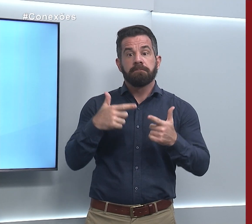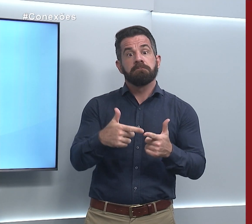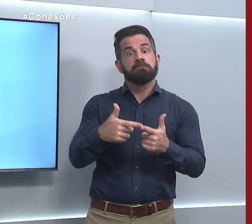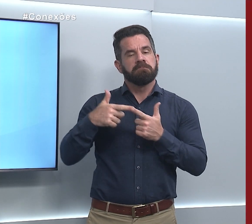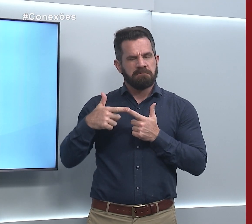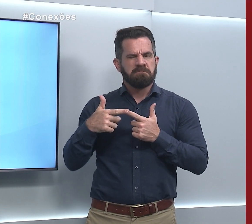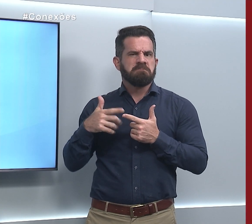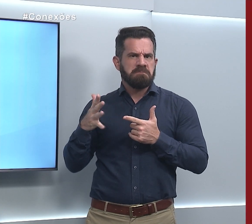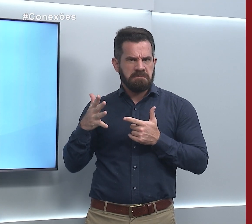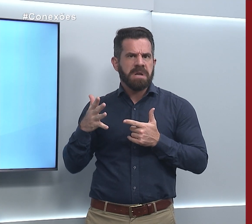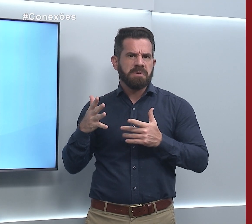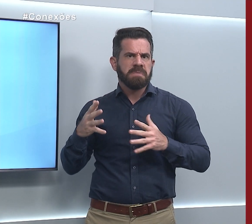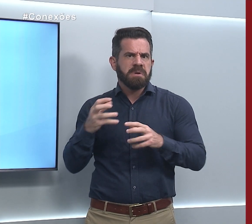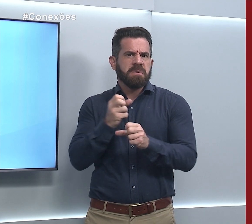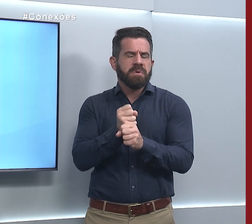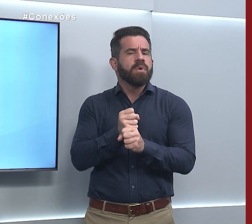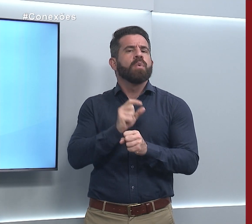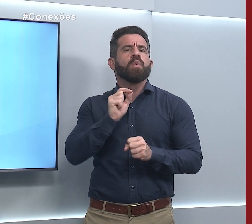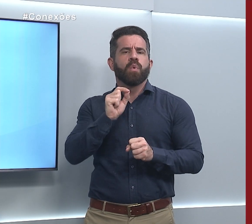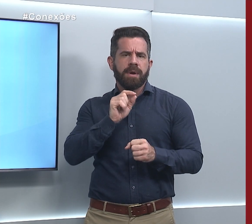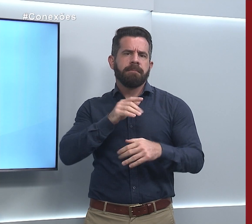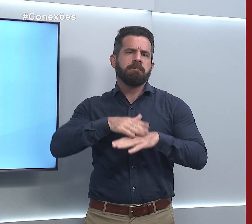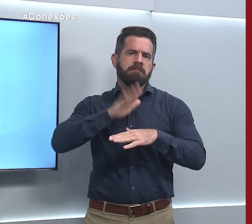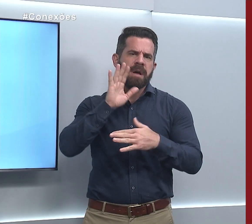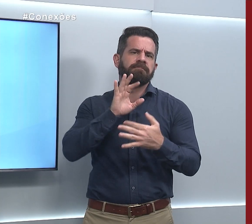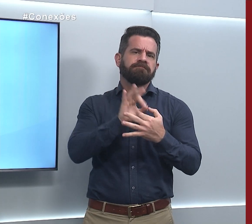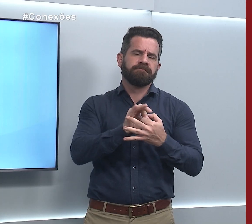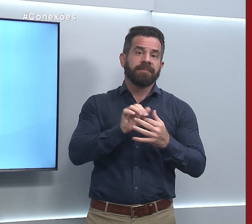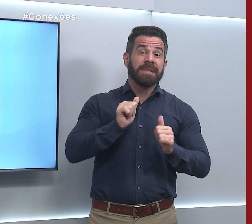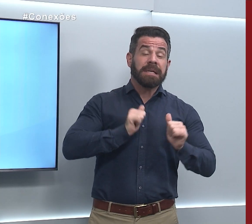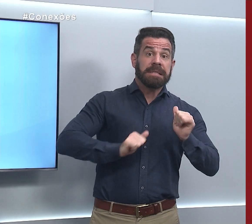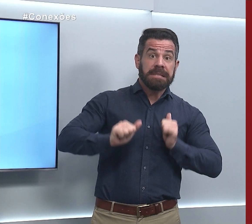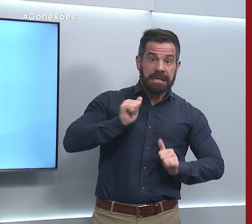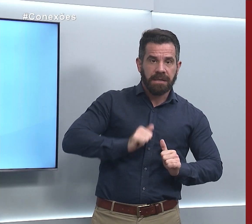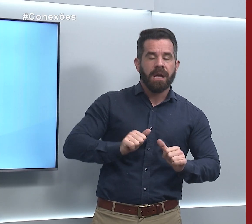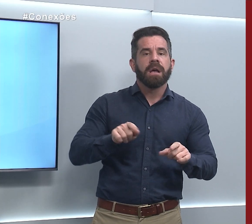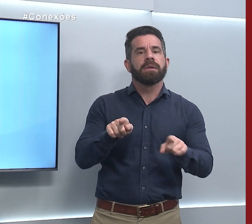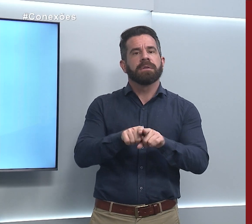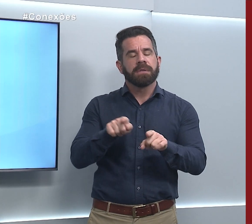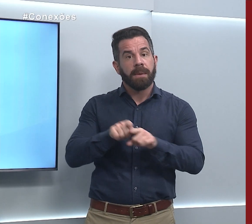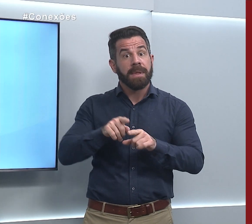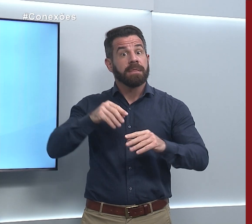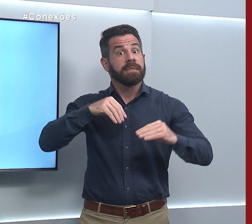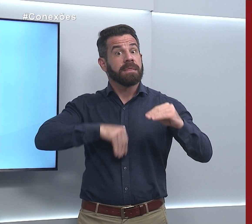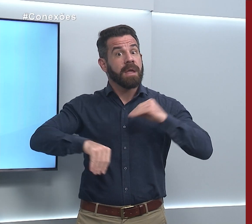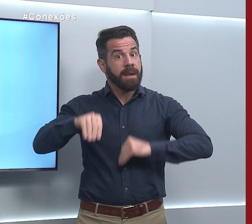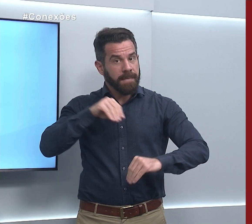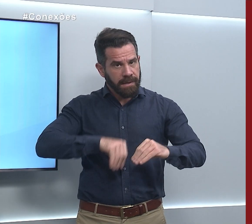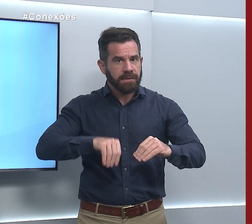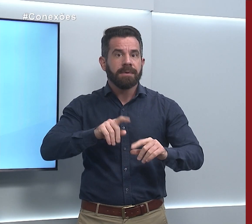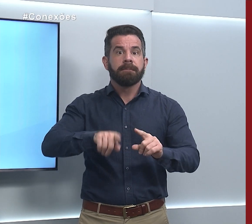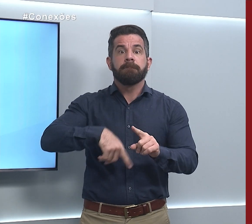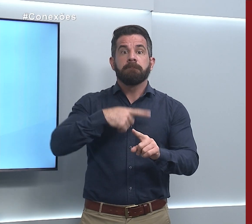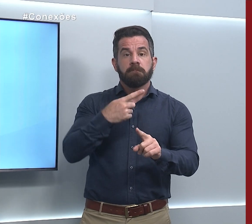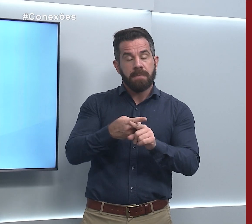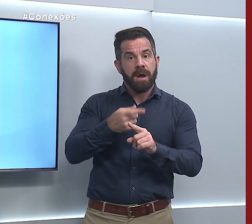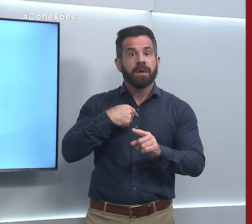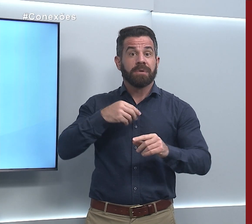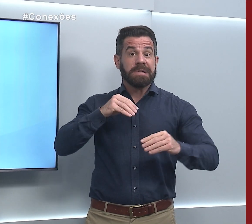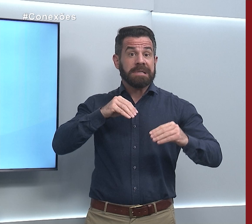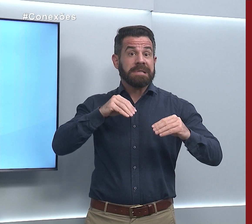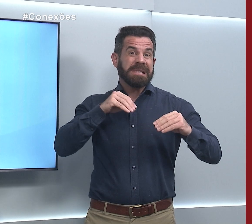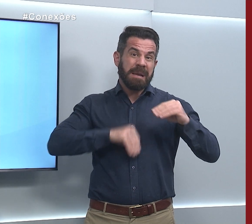ano passado ocorreu em razão de transtornos de ansiedade, também episódios depressivos e transtorno